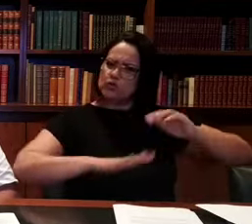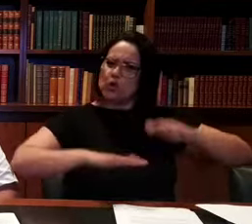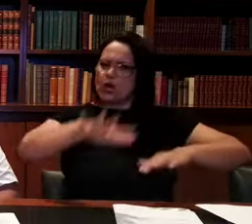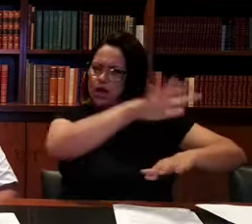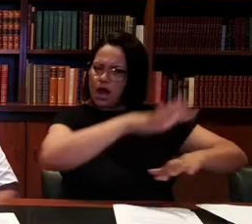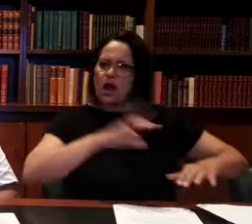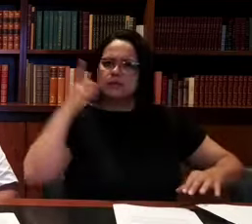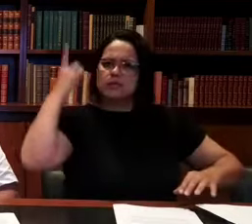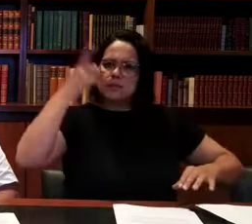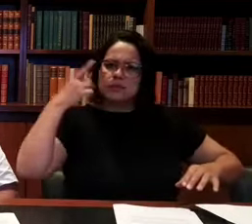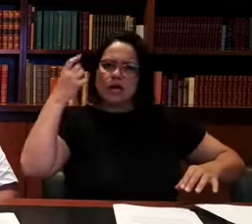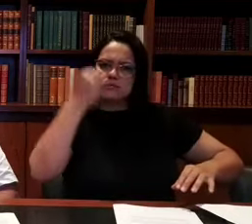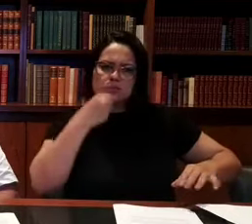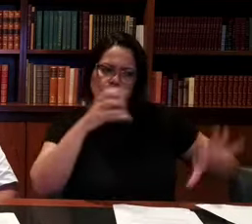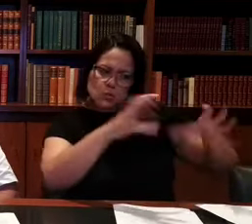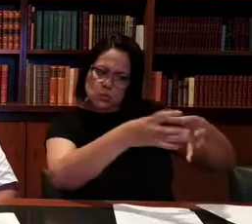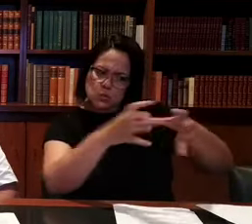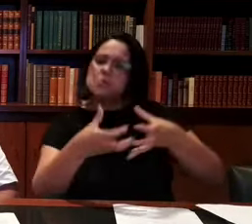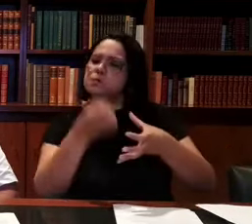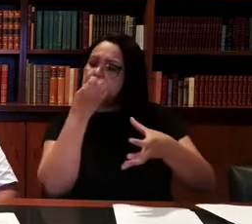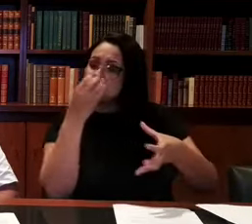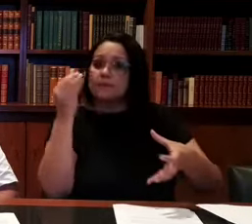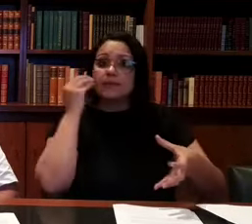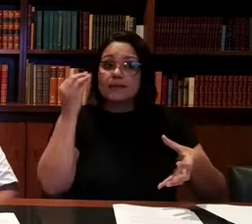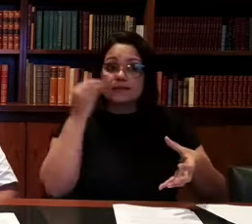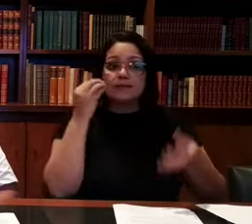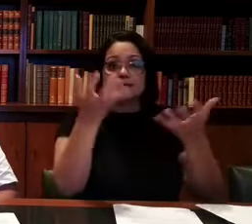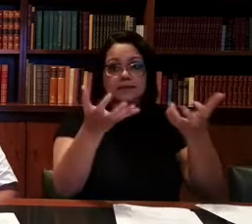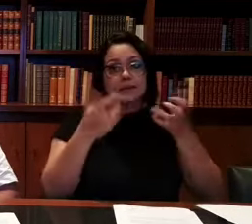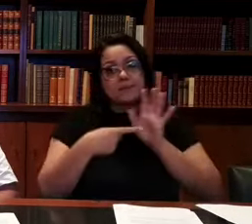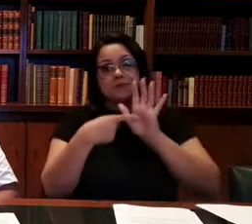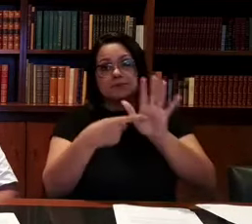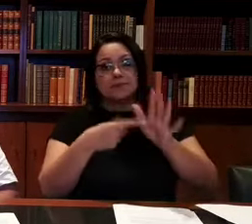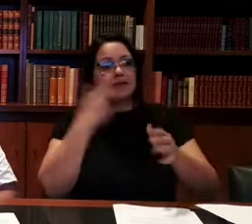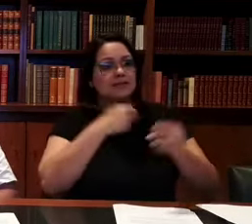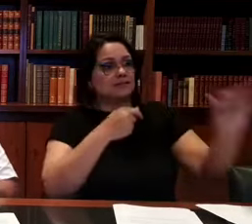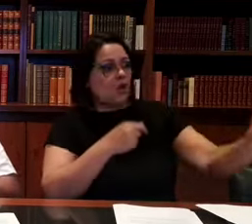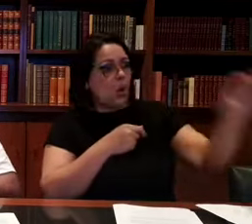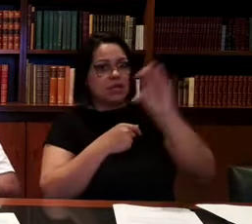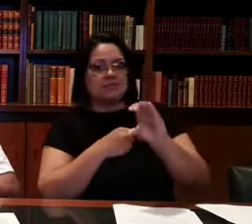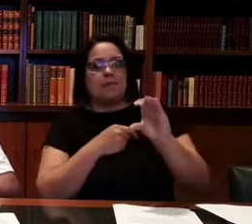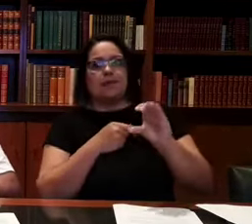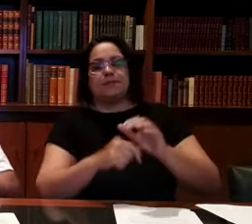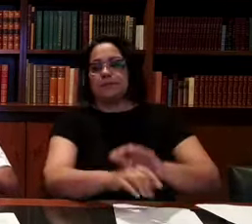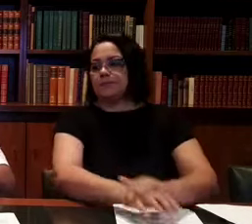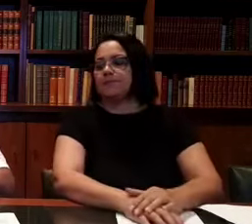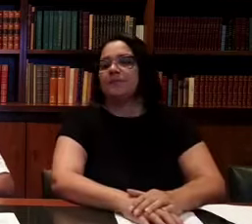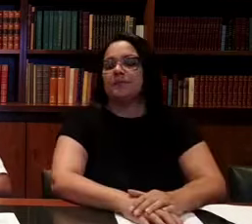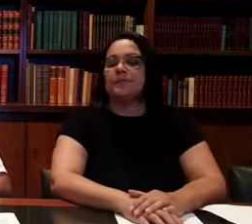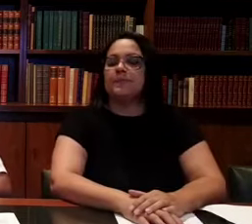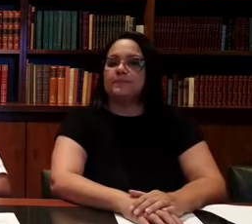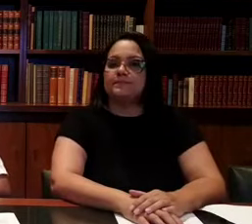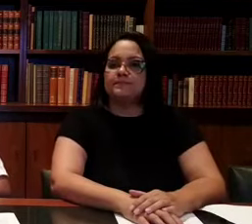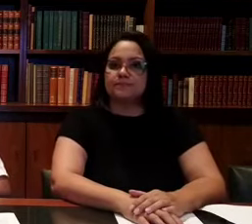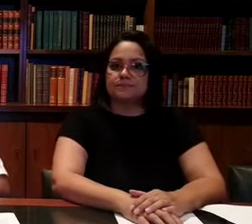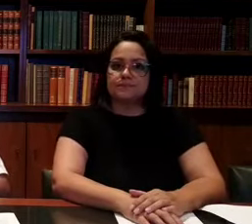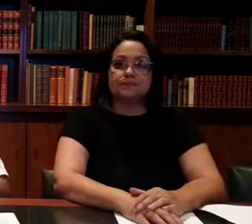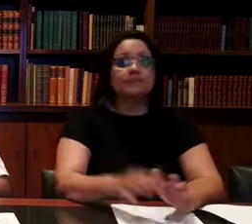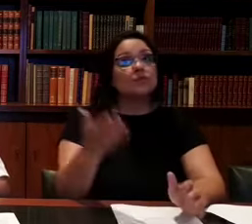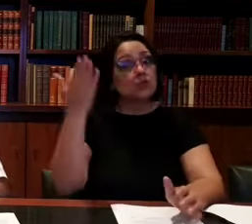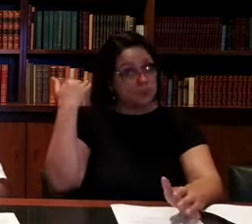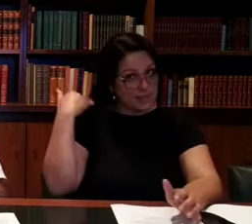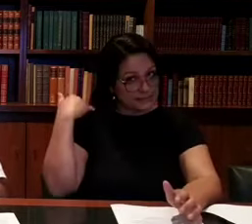das bancadas e tentando até Trazer isso para locação lançamento e no passado o